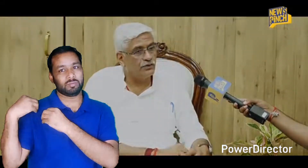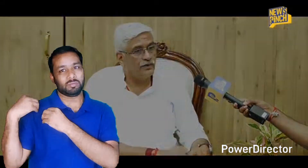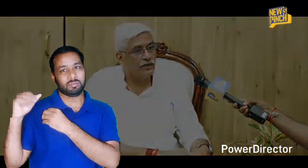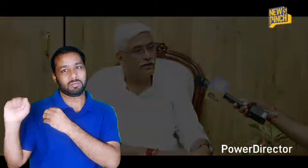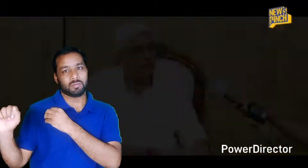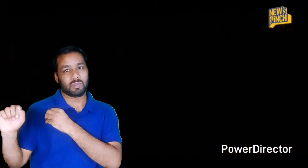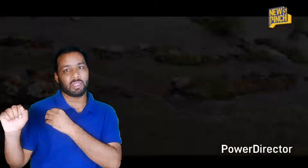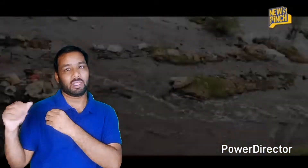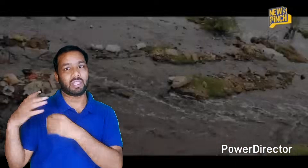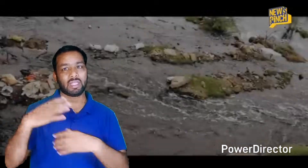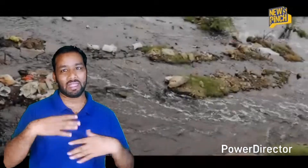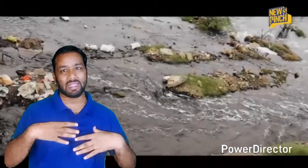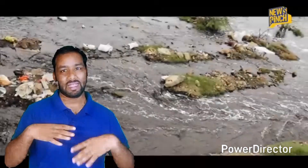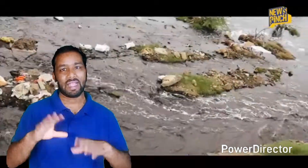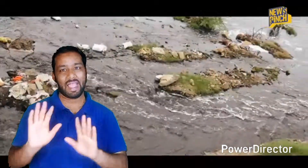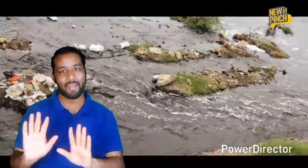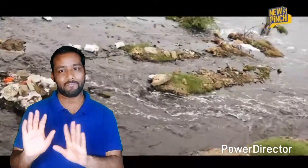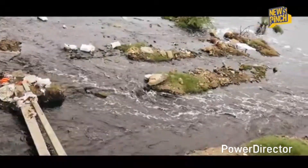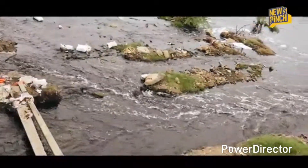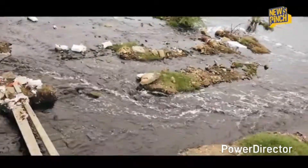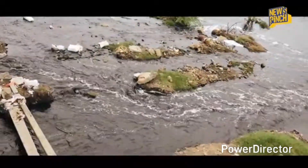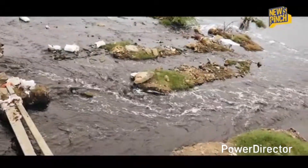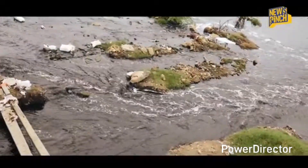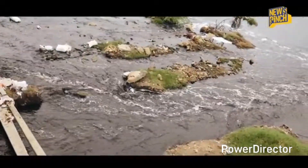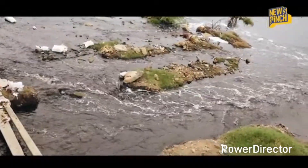उनके चलते हुए